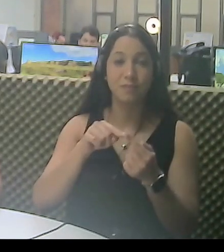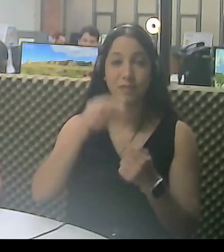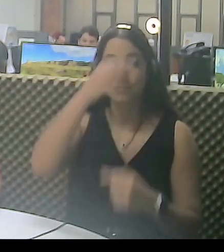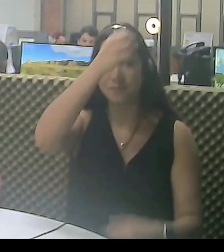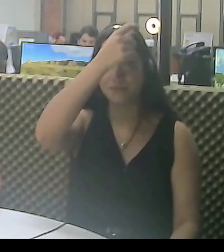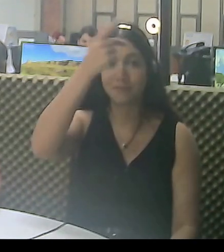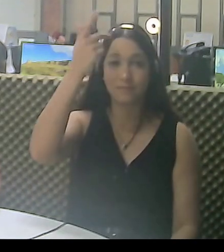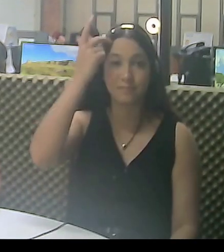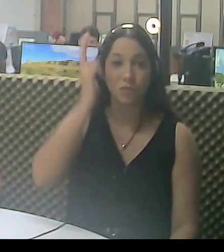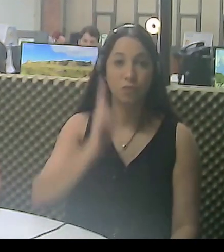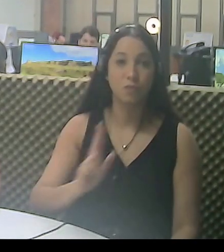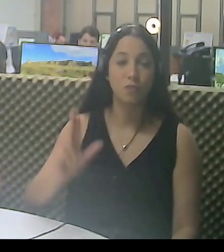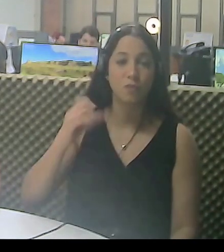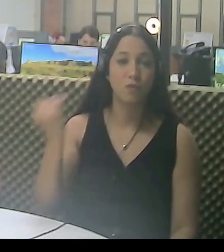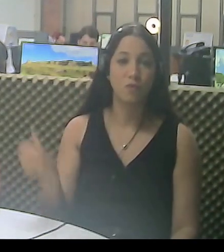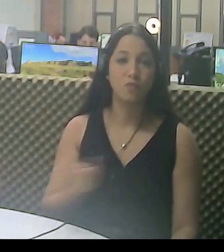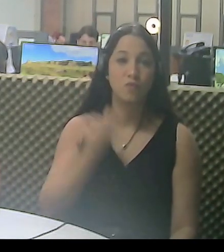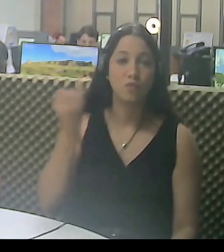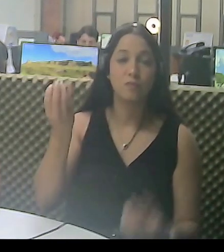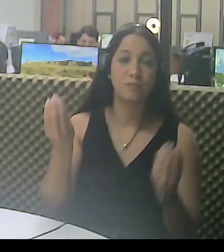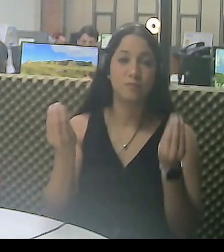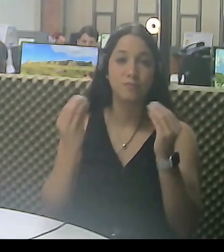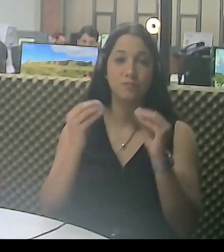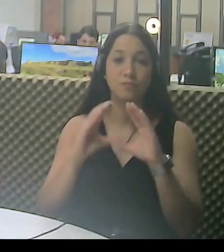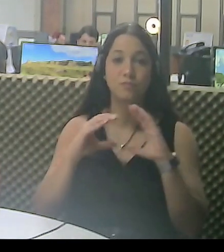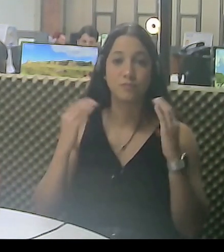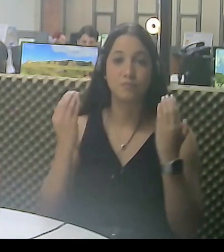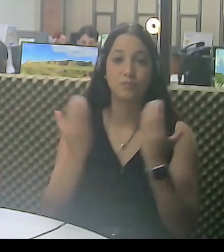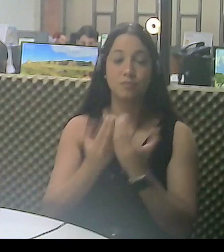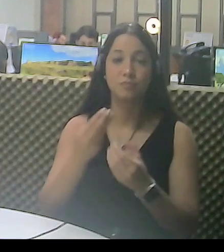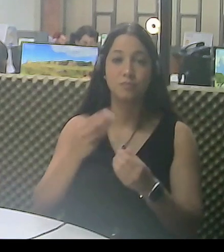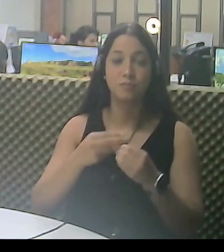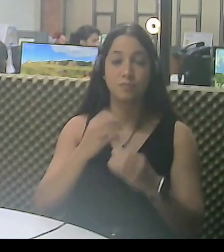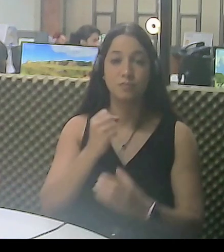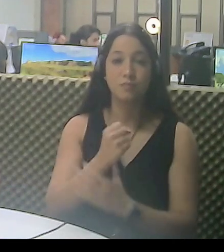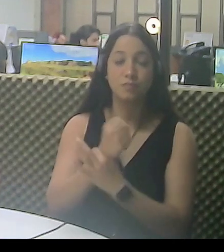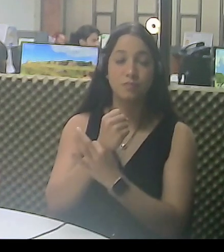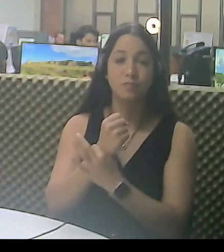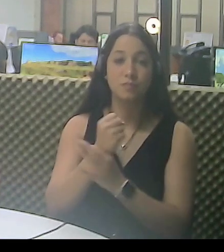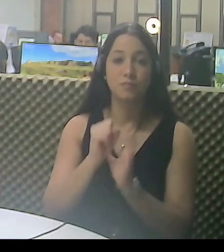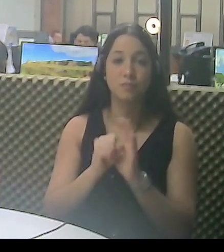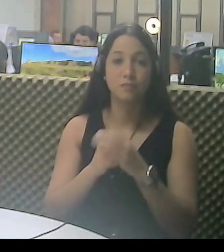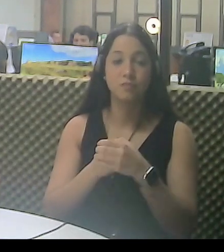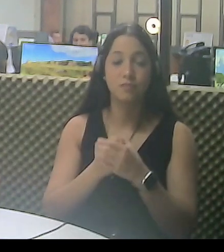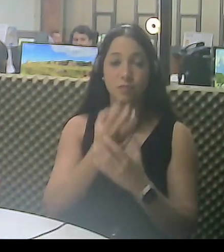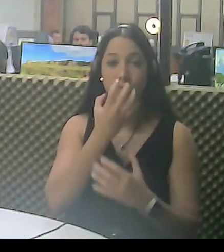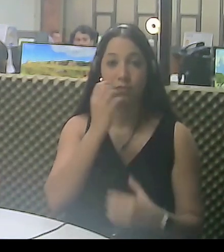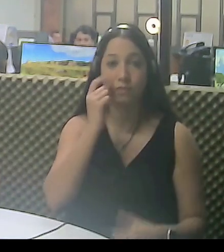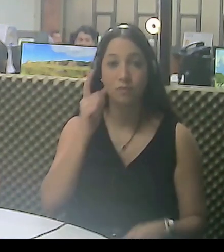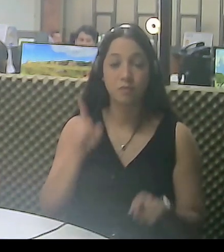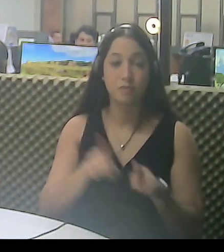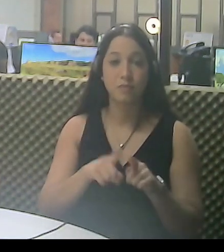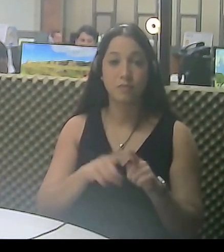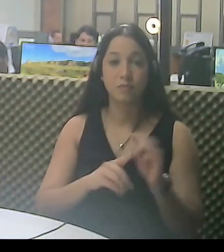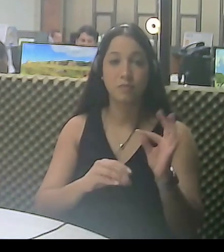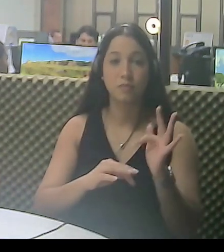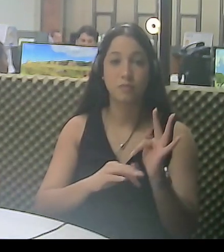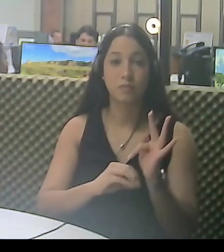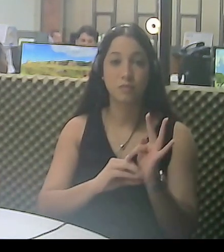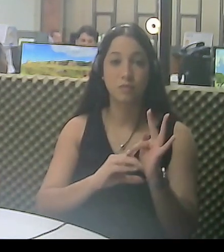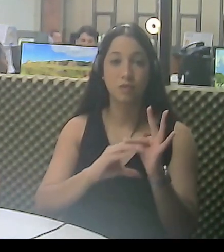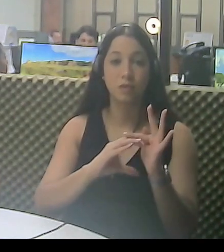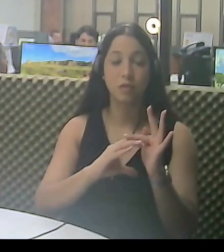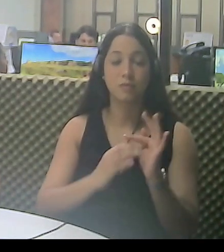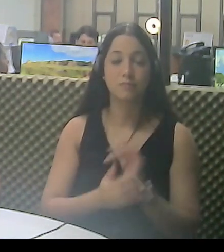Uberlândia deu mais um importante passo com a implantação do Conselho Municipal de Proteção e Bem-Estar Animal e do Fundo Municipal de Proteção e